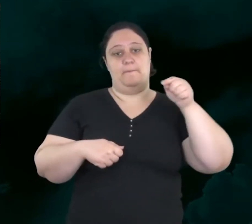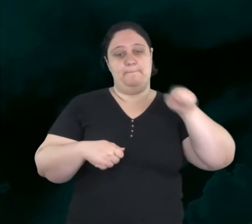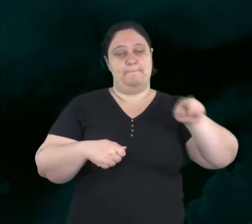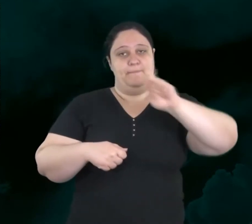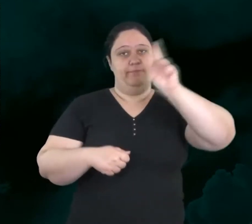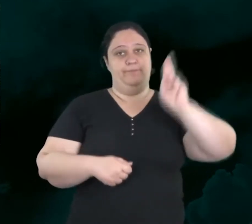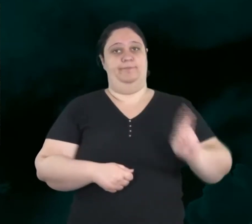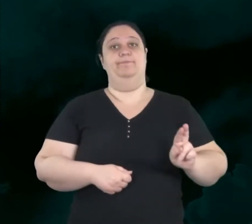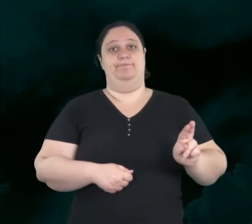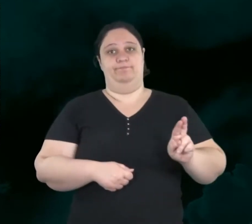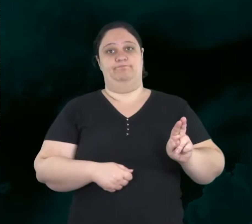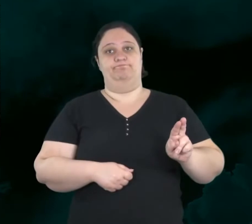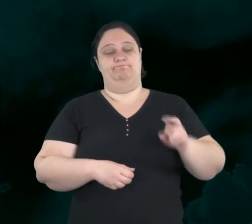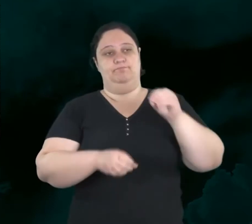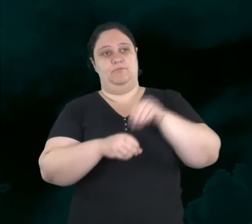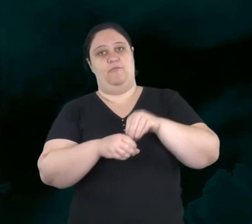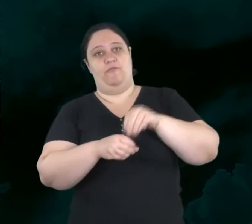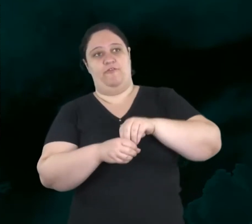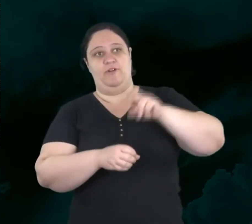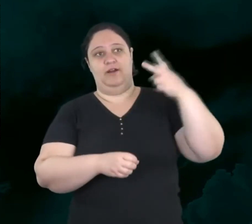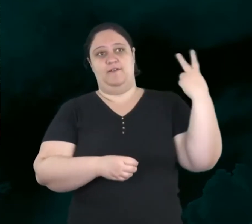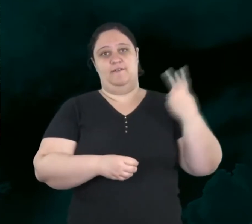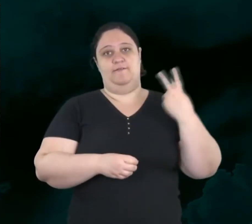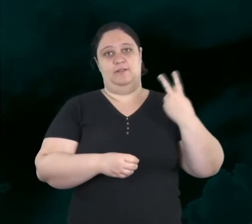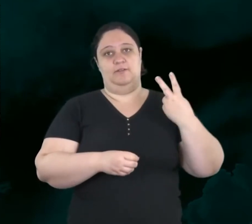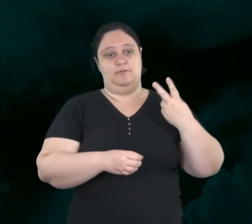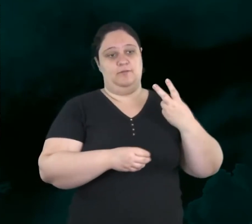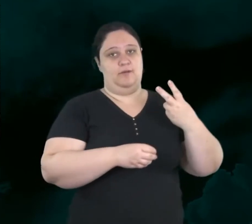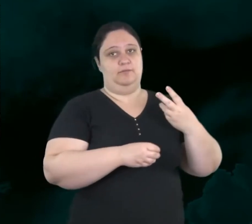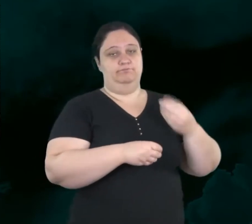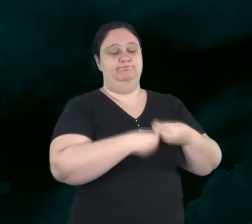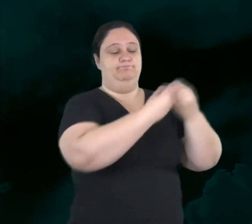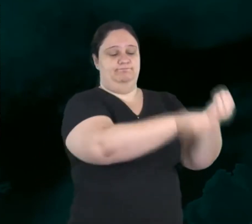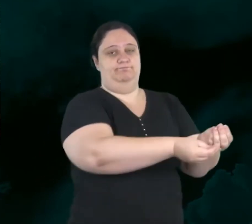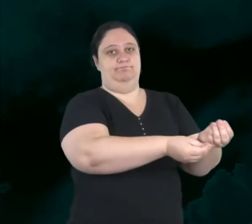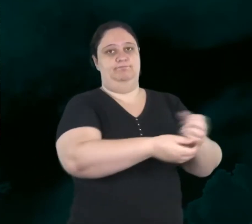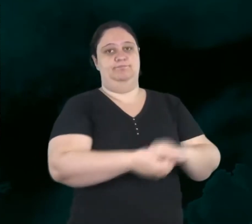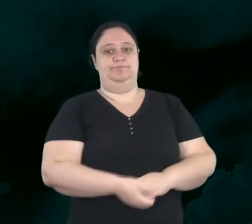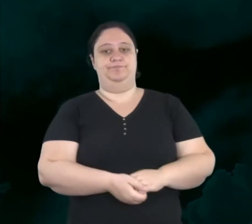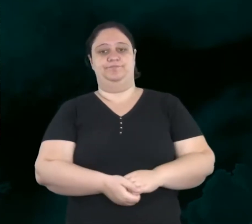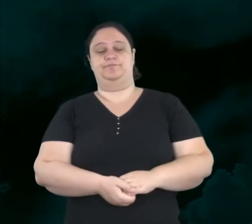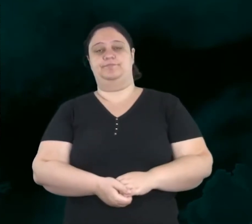essa ajuda para nossos irmãos ali nesse país. Portanto,